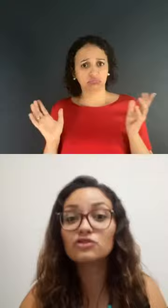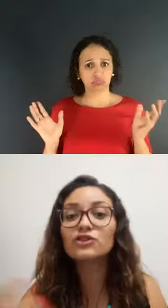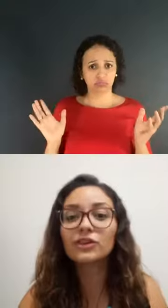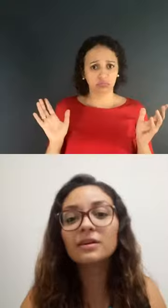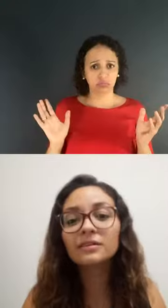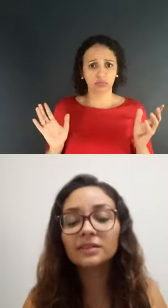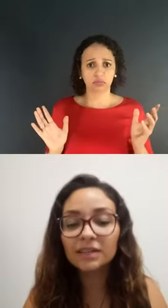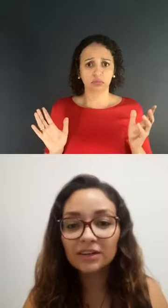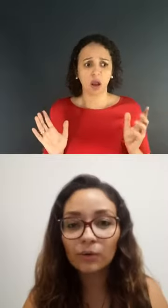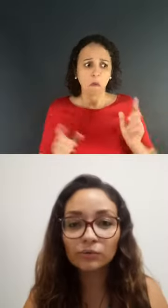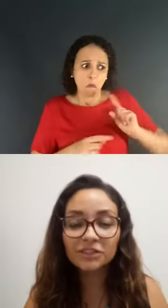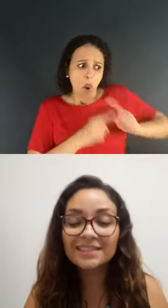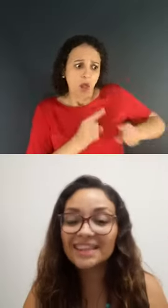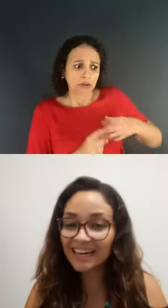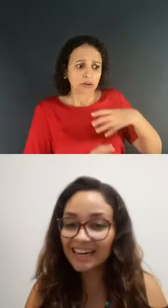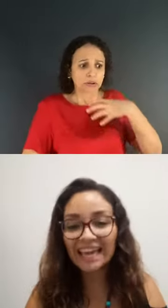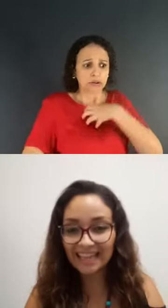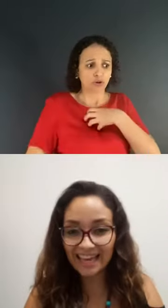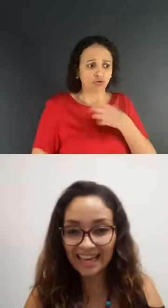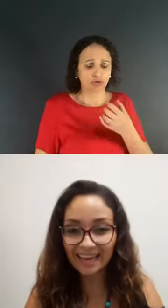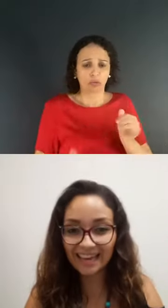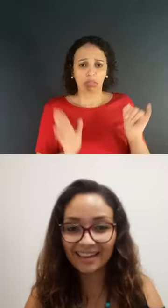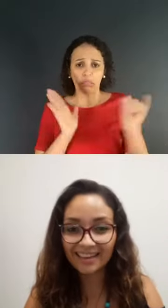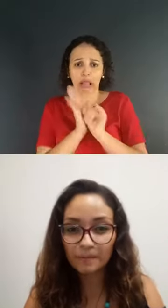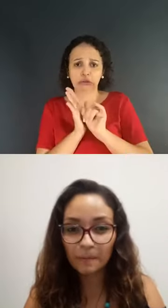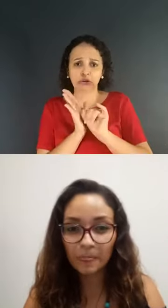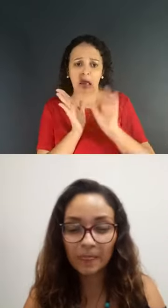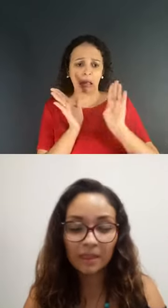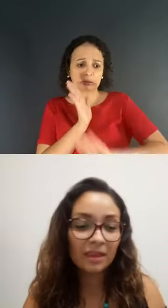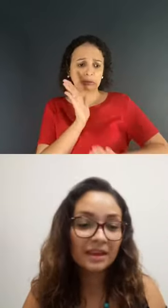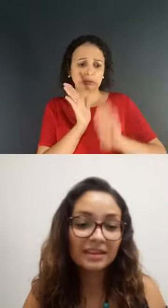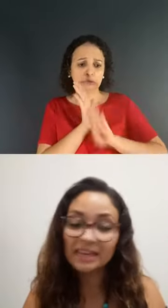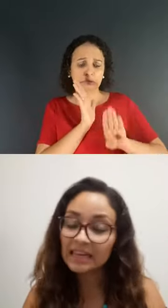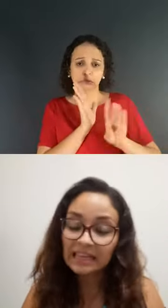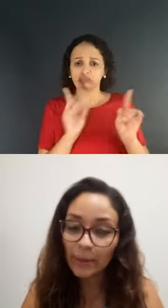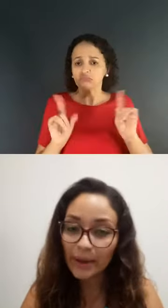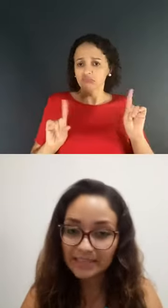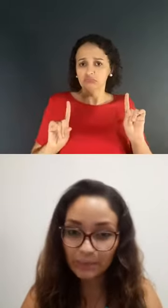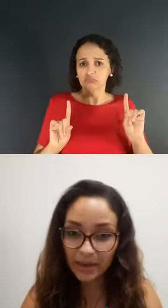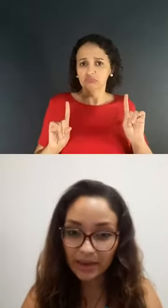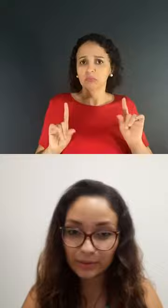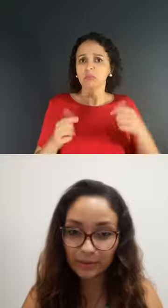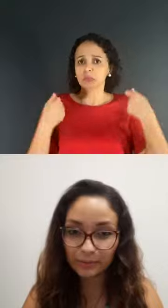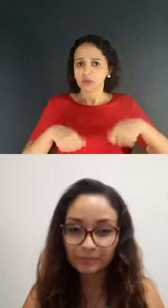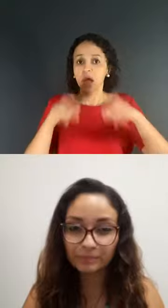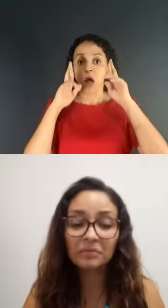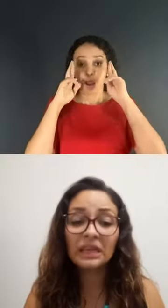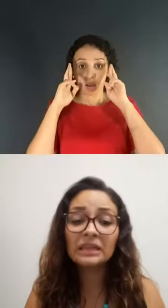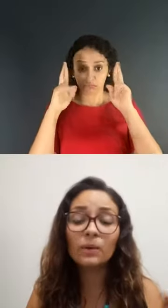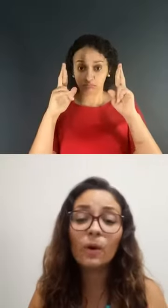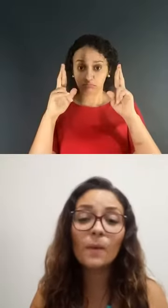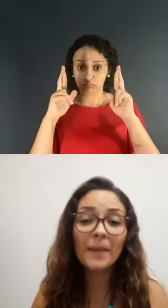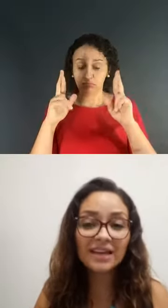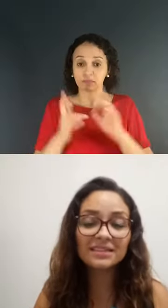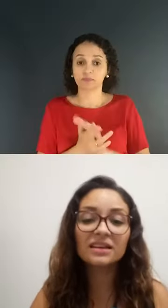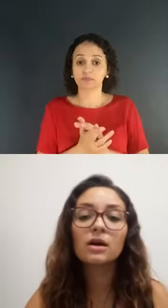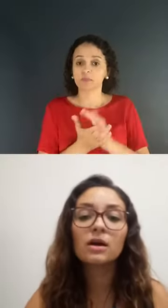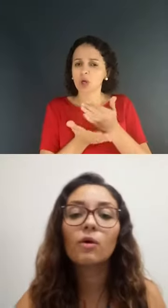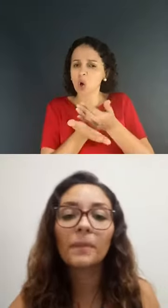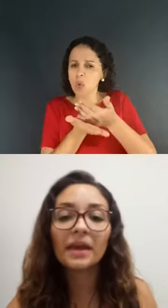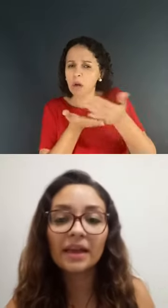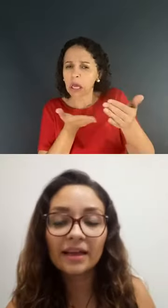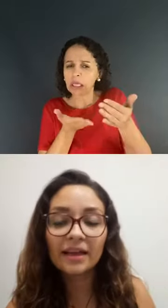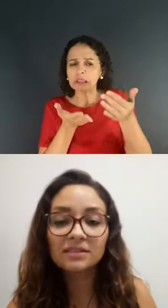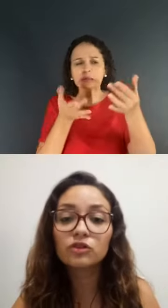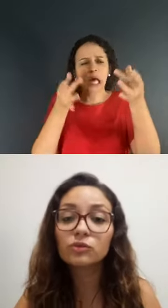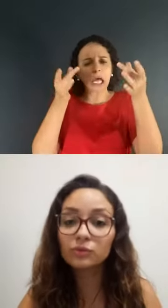de sentir ou de ser quem ela é. Tem que ter o respeito. Então, começa